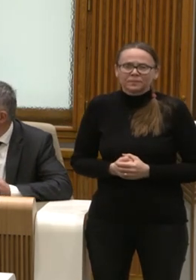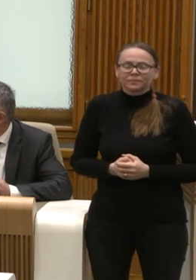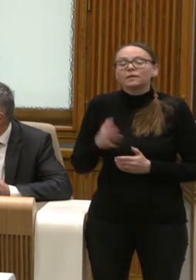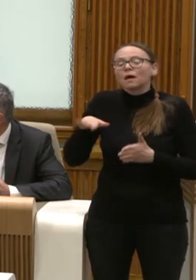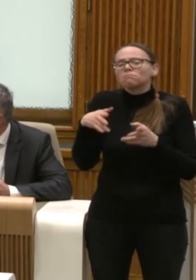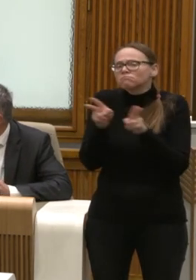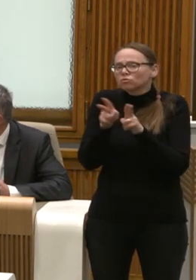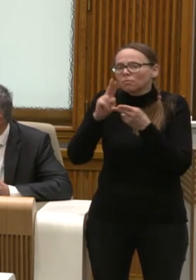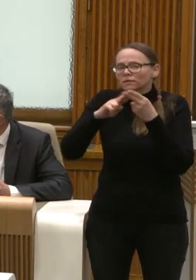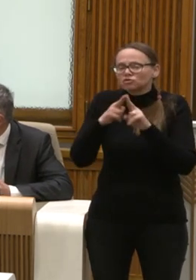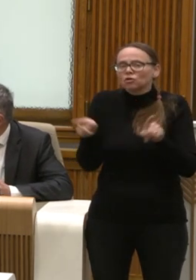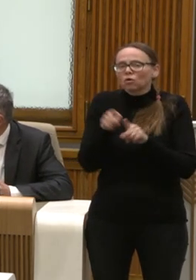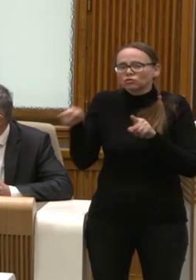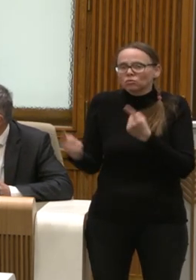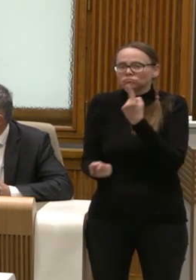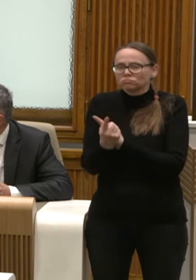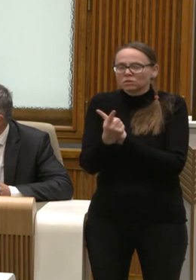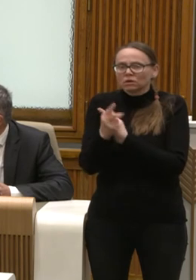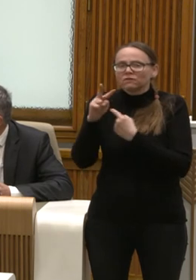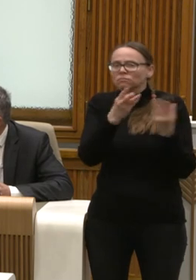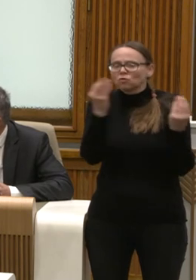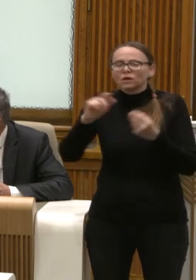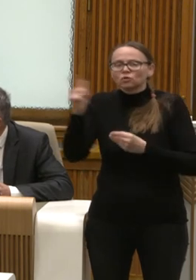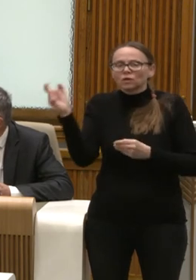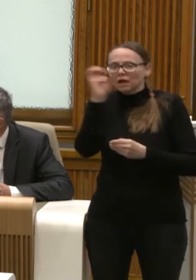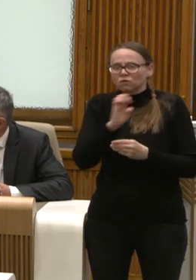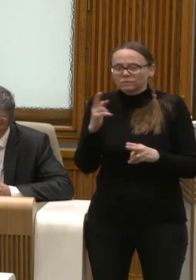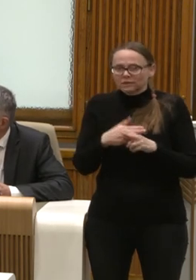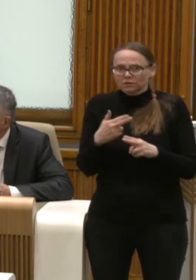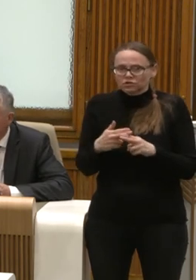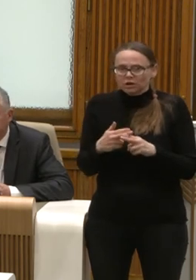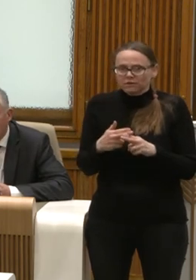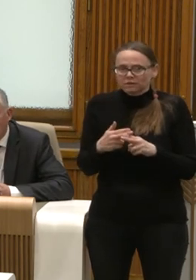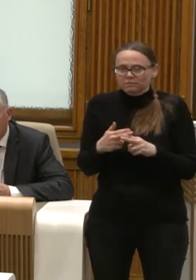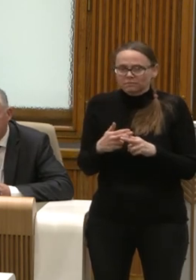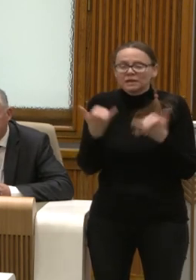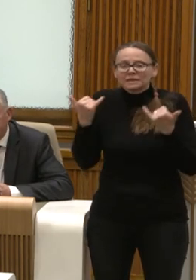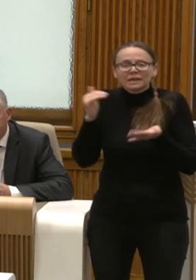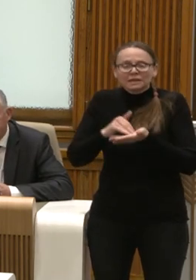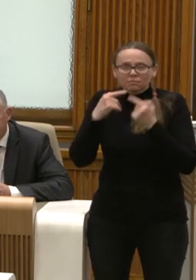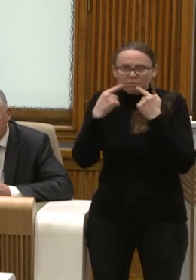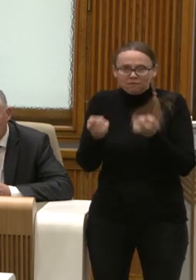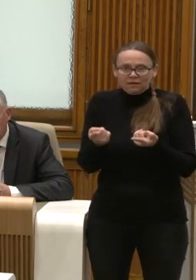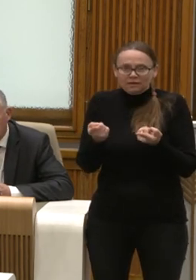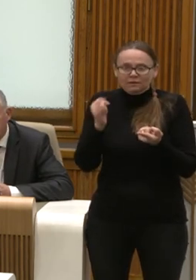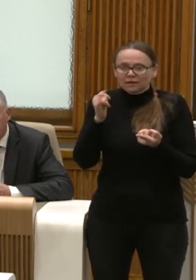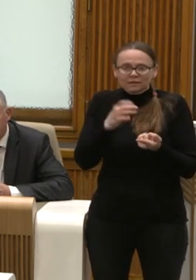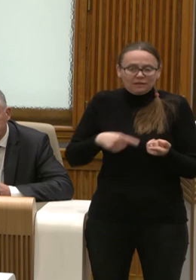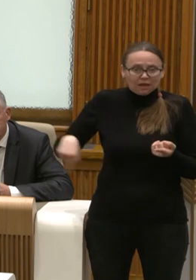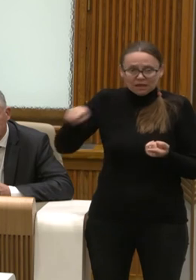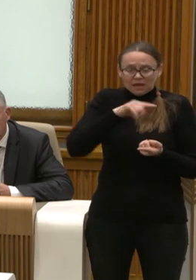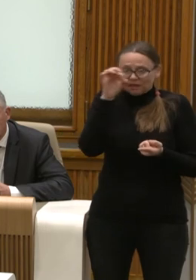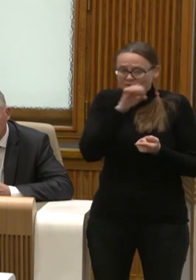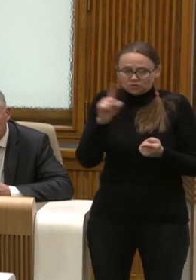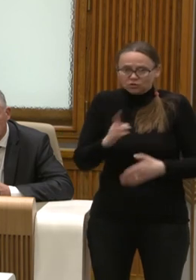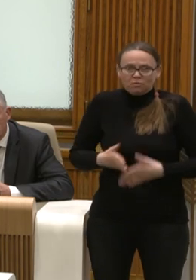Na podoben način, kot se je to zgodilo v številnih drugih evropskih državah. Ne, zdaj, treba je povedati, da nam nič ne pomaga,